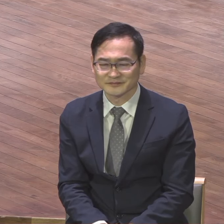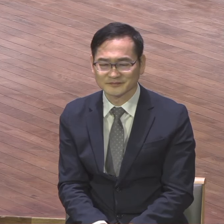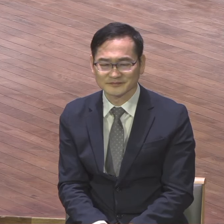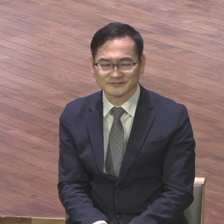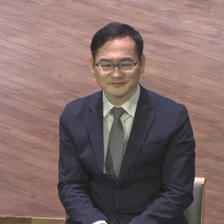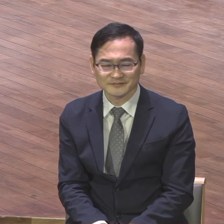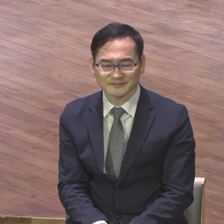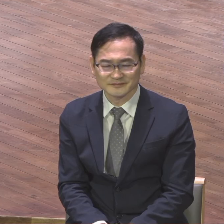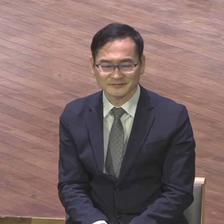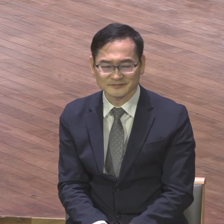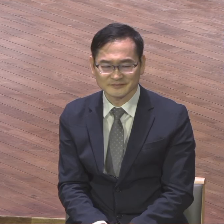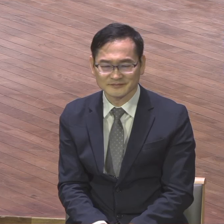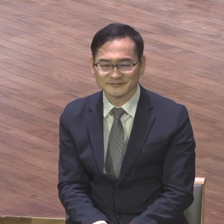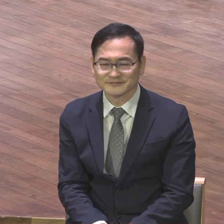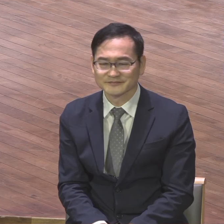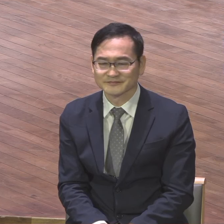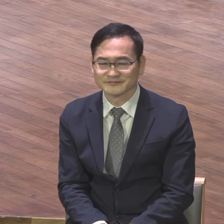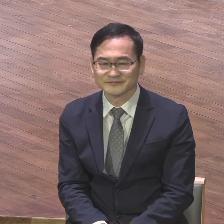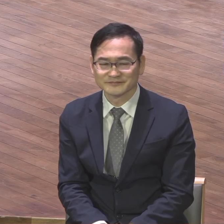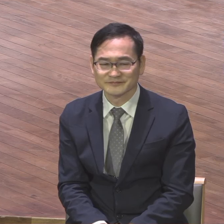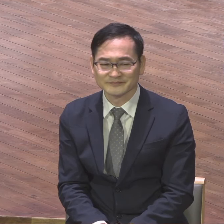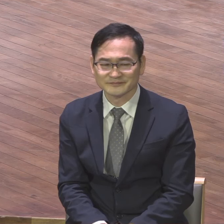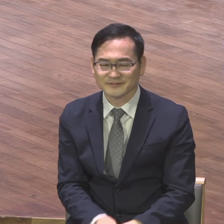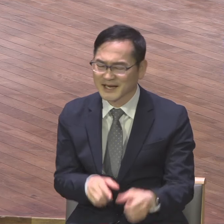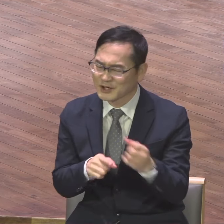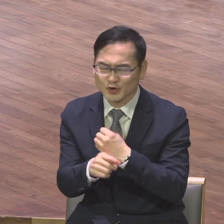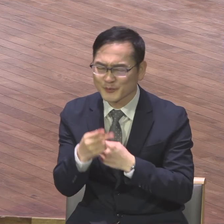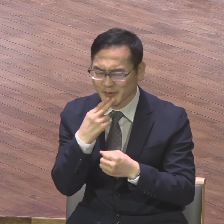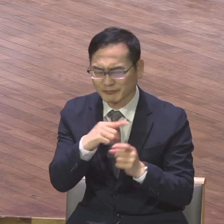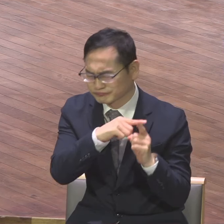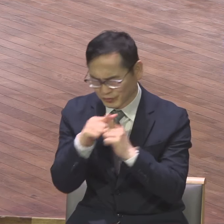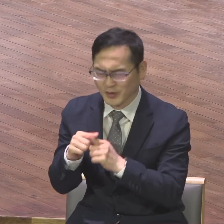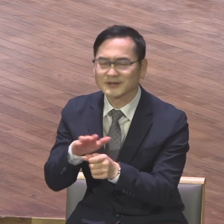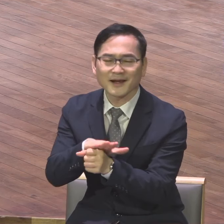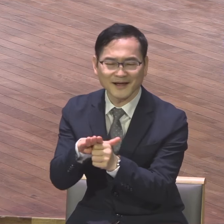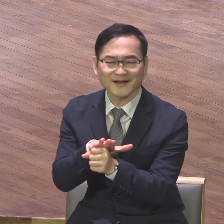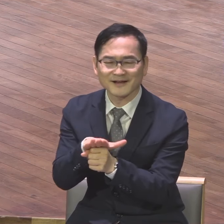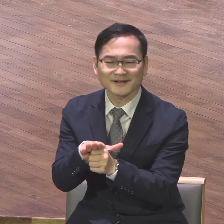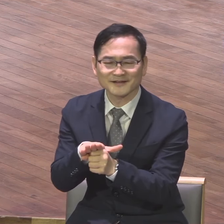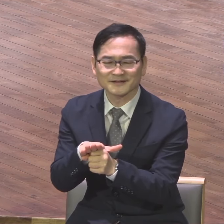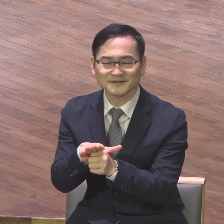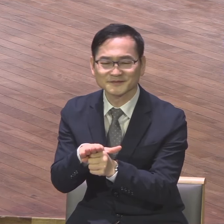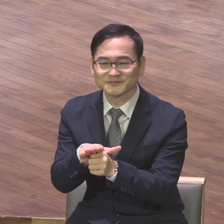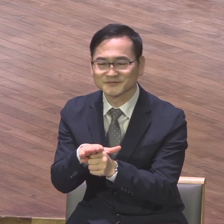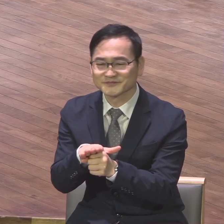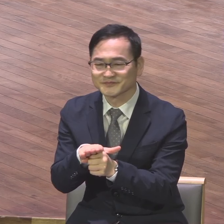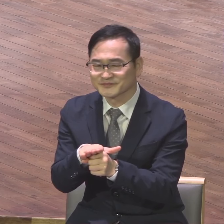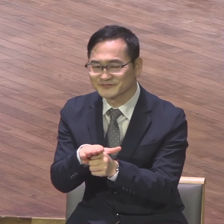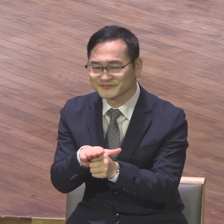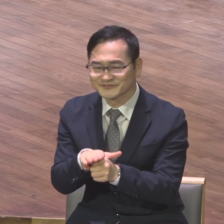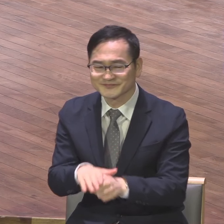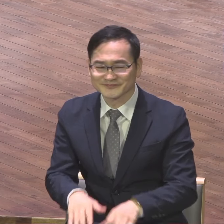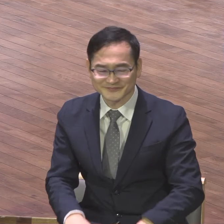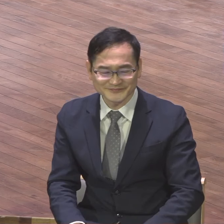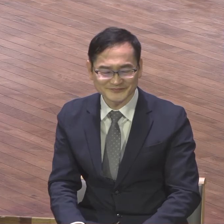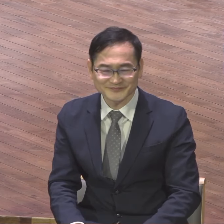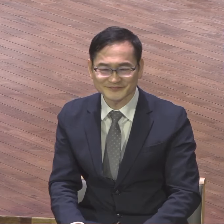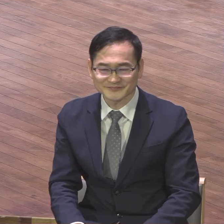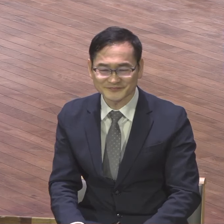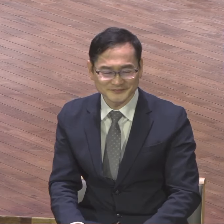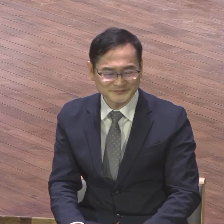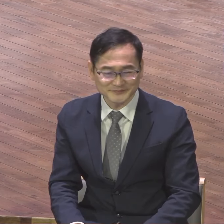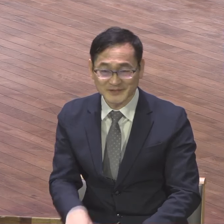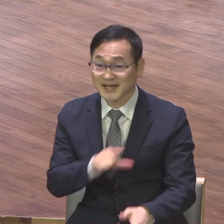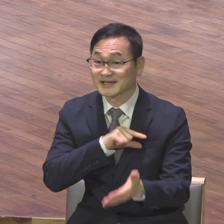무조건이 아니고 무조건적 사랑이다. 아멘. 자, 이거 이런 말씀 가지고 서로 사랑할